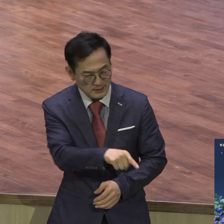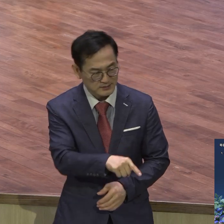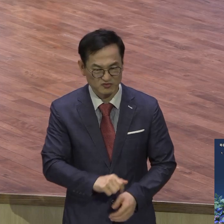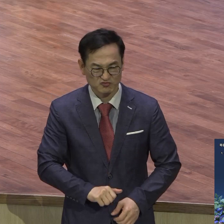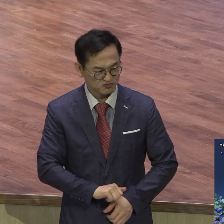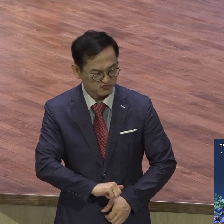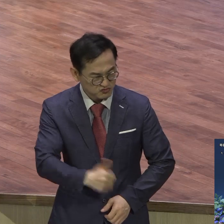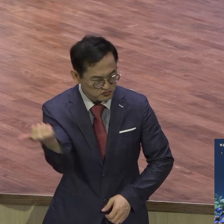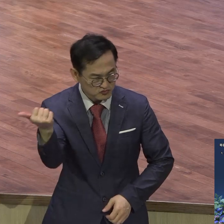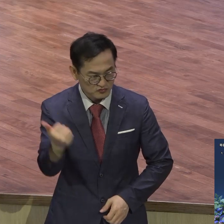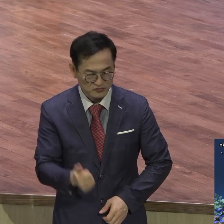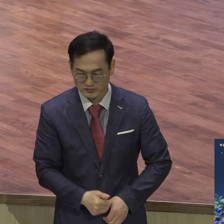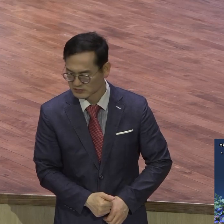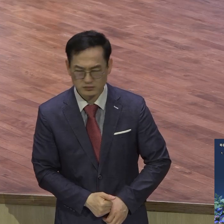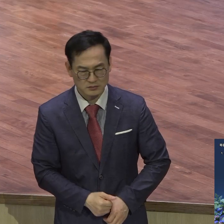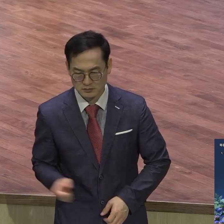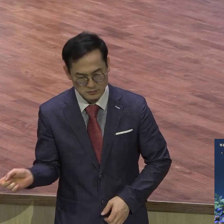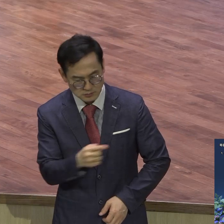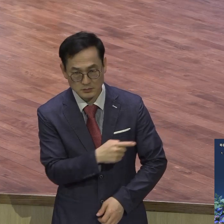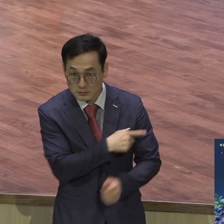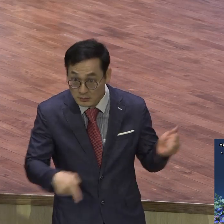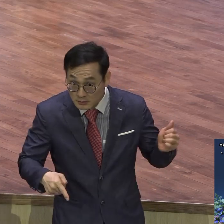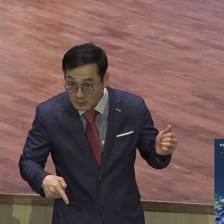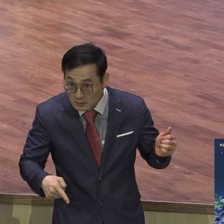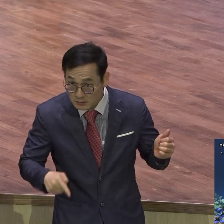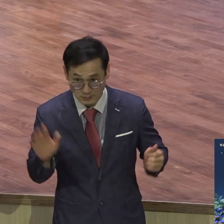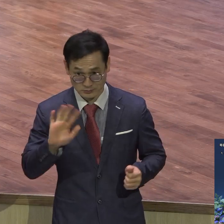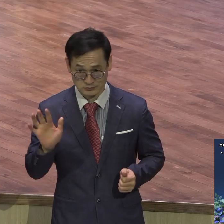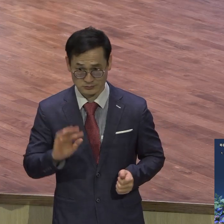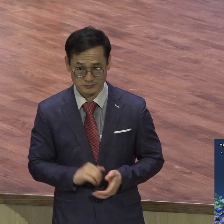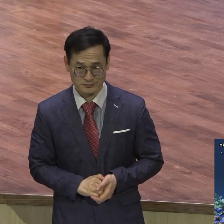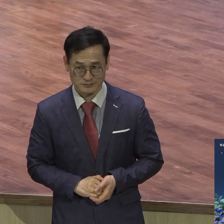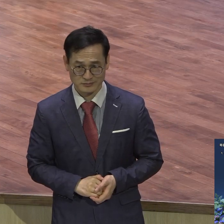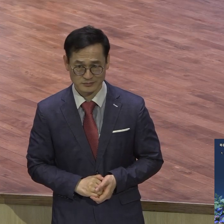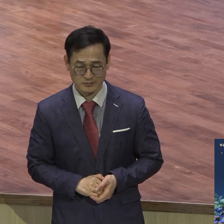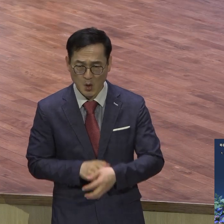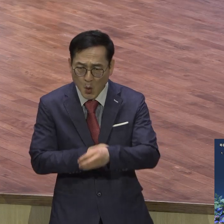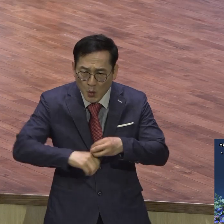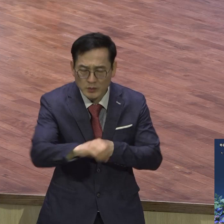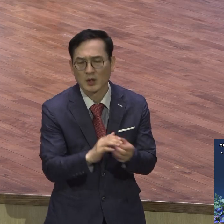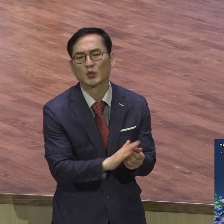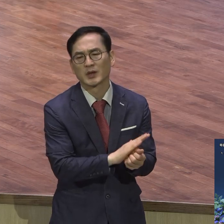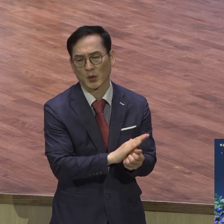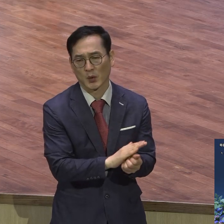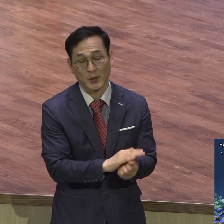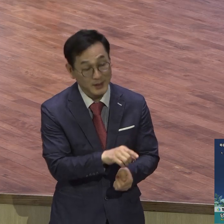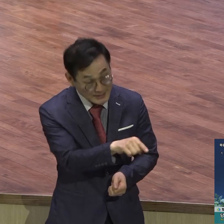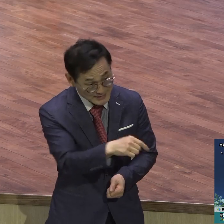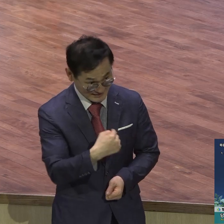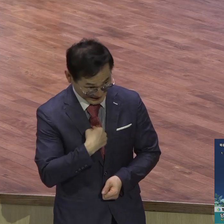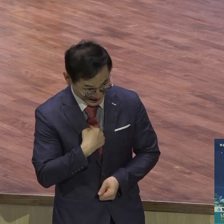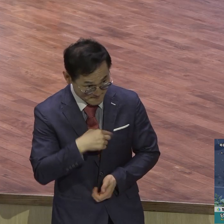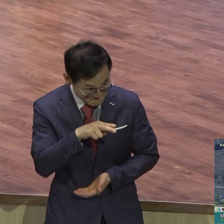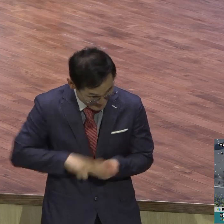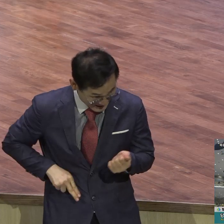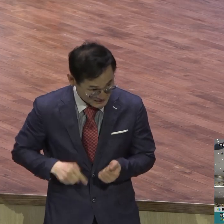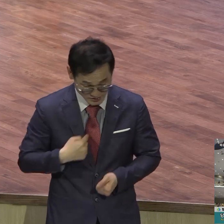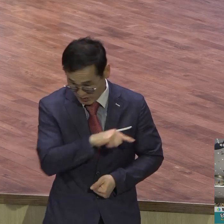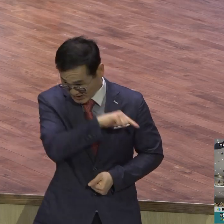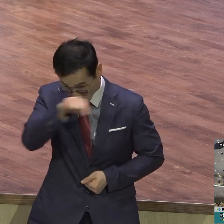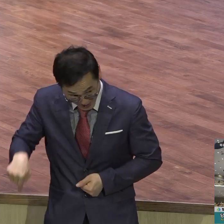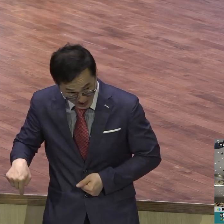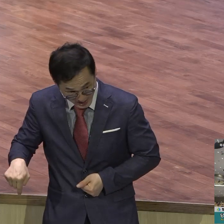하나님의 선하신 뜻을 가지고 위로해 주었습니다 도리어 당신들이 나를